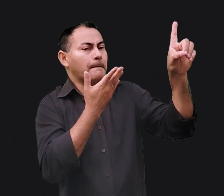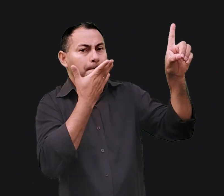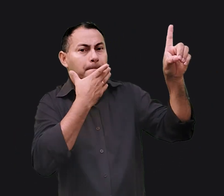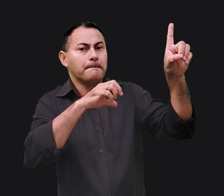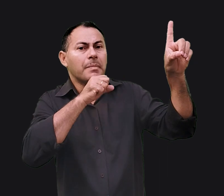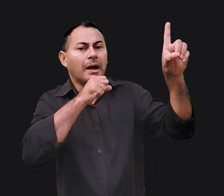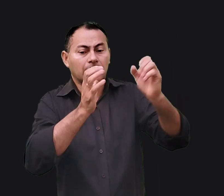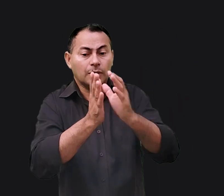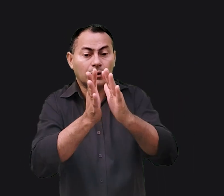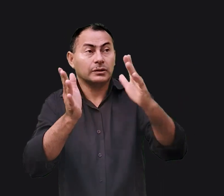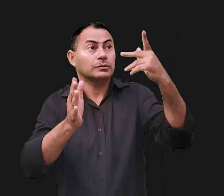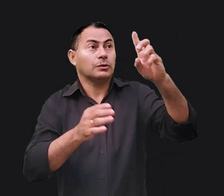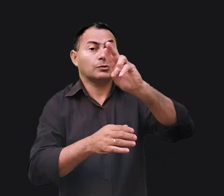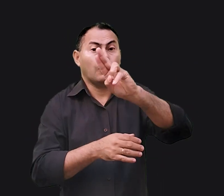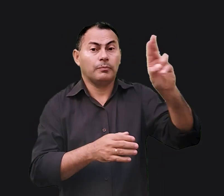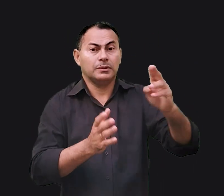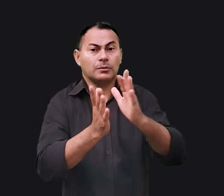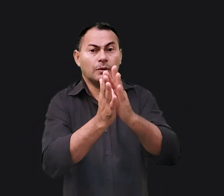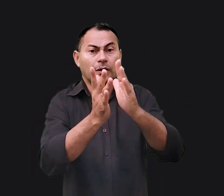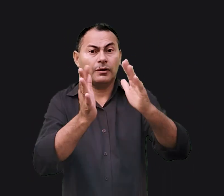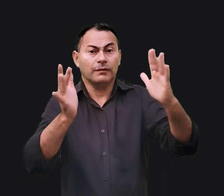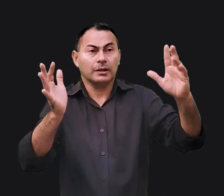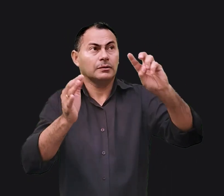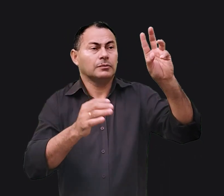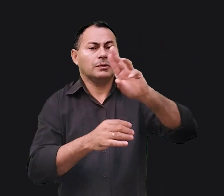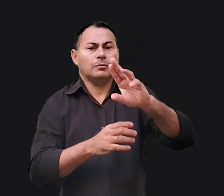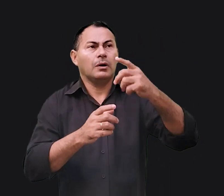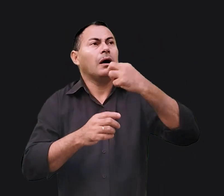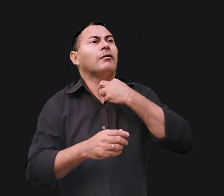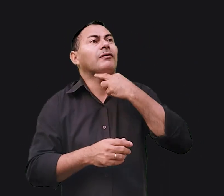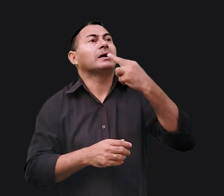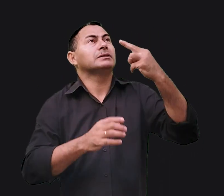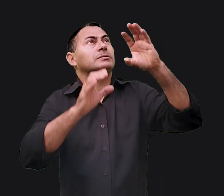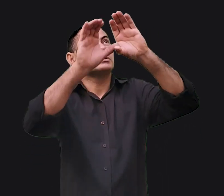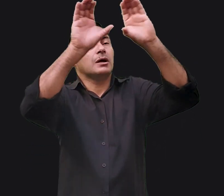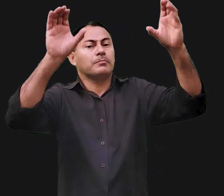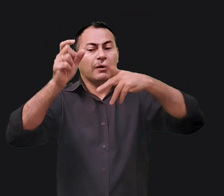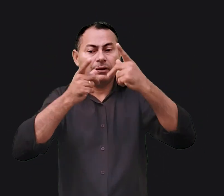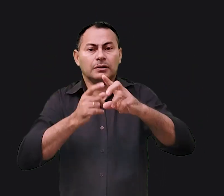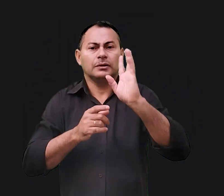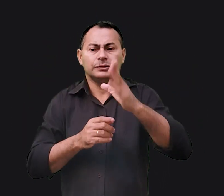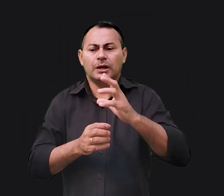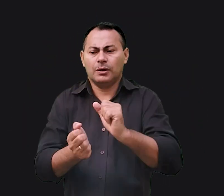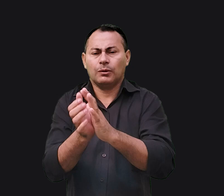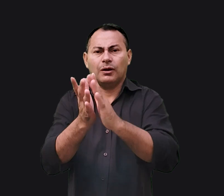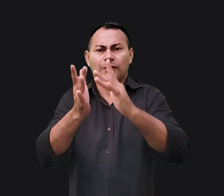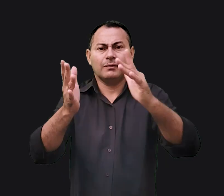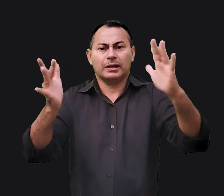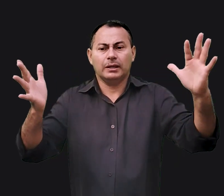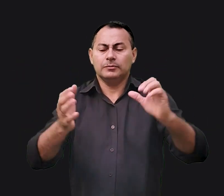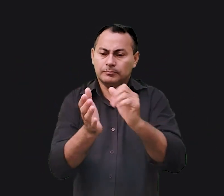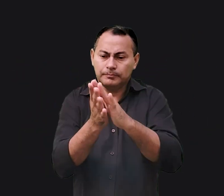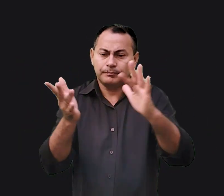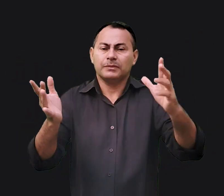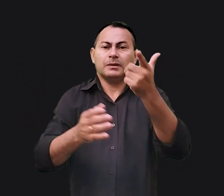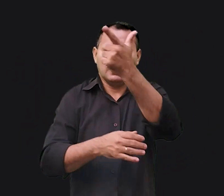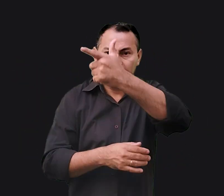Pai, glorifica o teu nome. E uma voz do céu disse: eu já o glorifiquei e o glorificarei